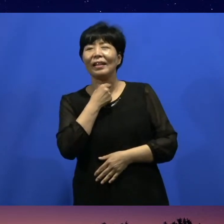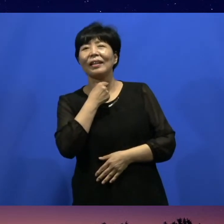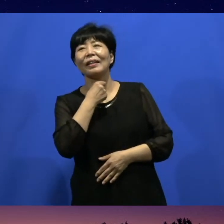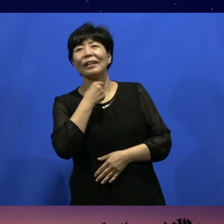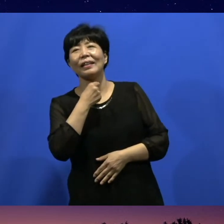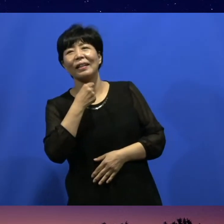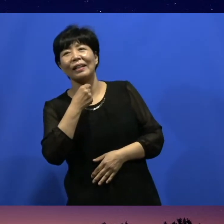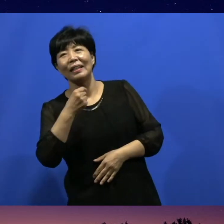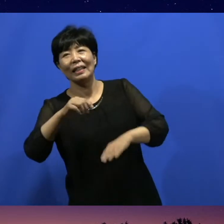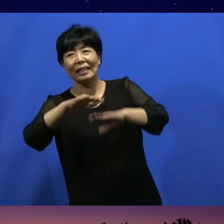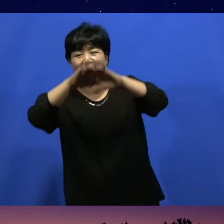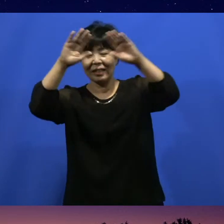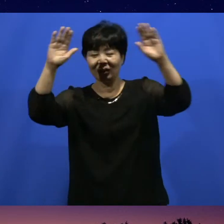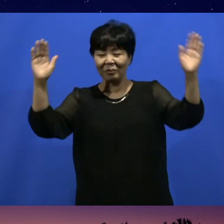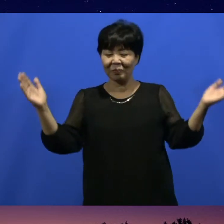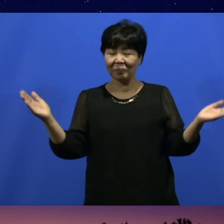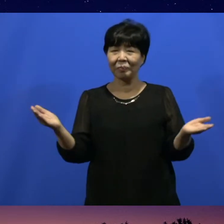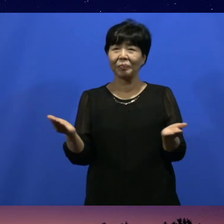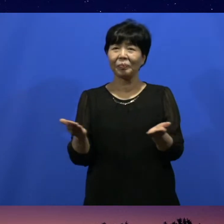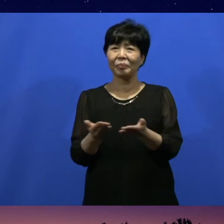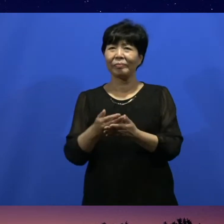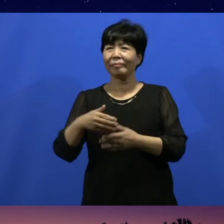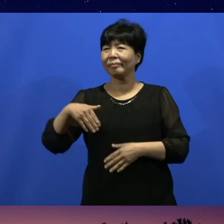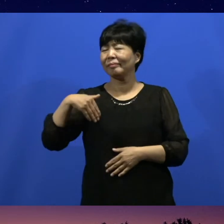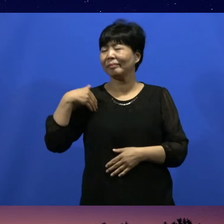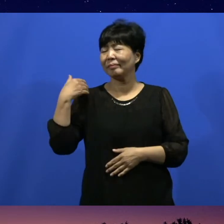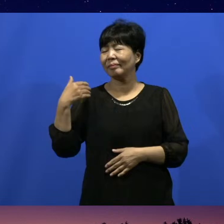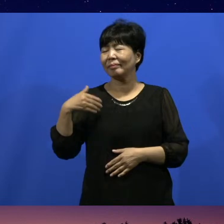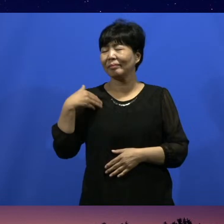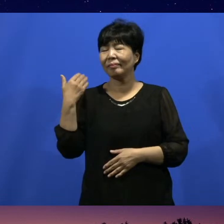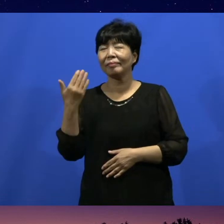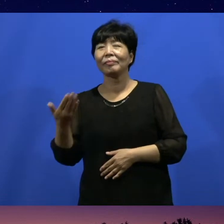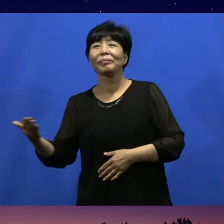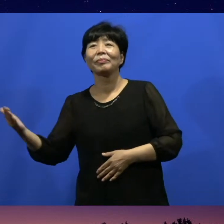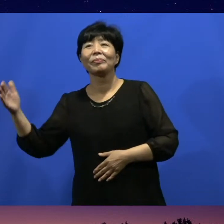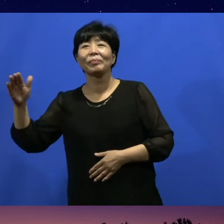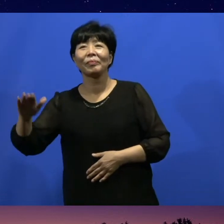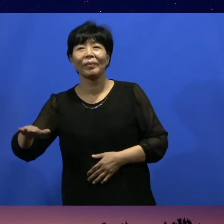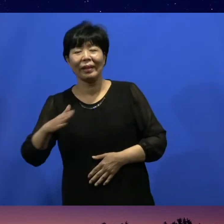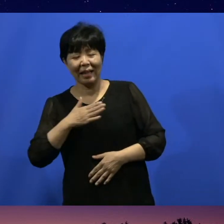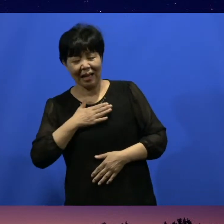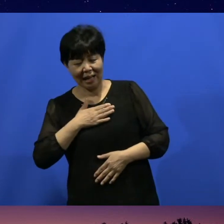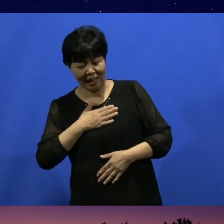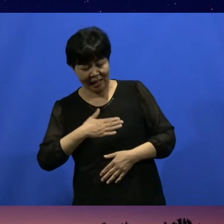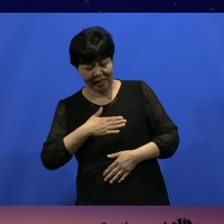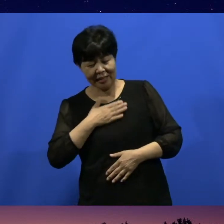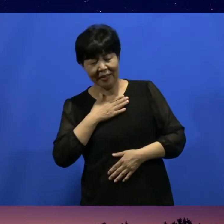고백하리라. 다 할 수 없어도